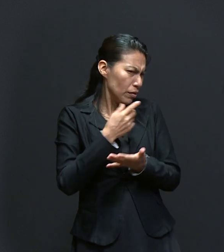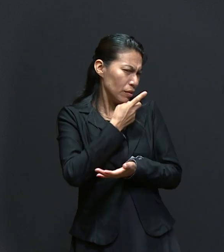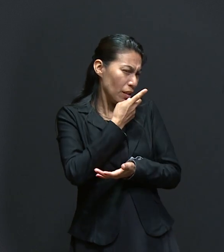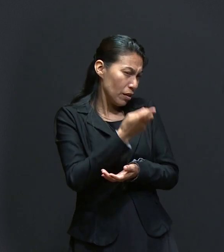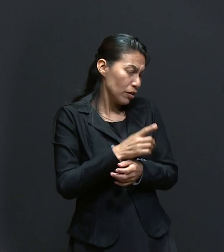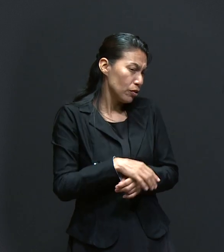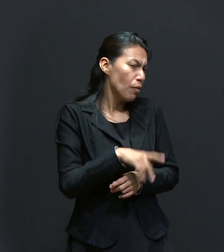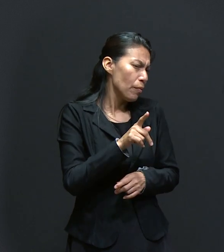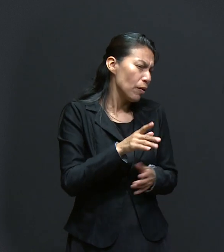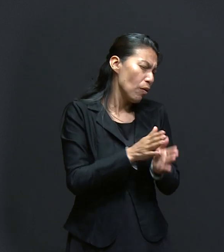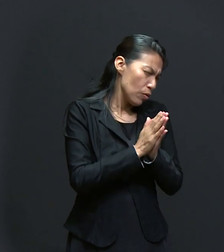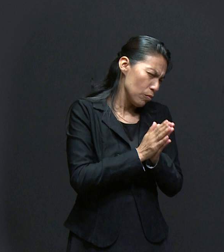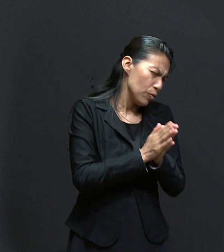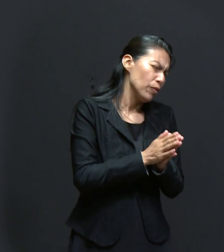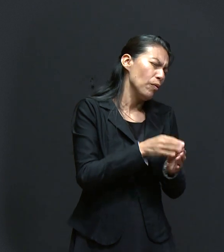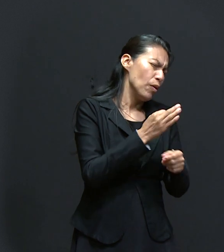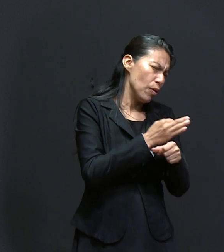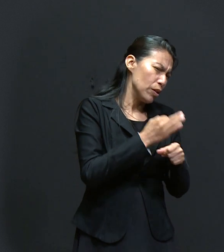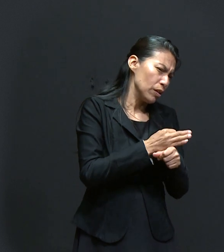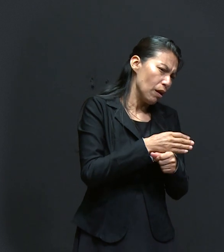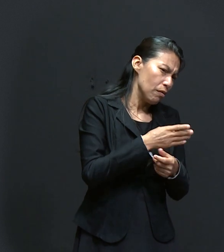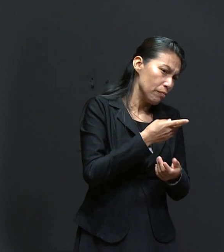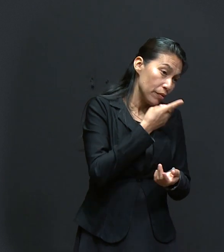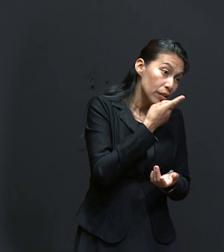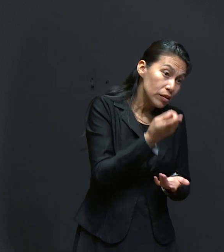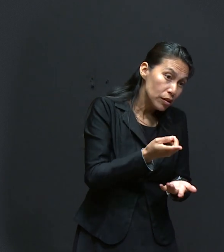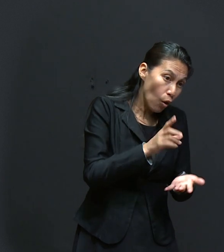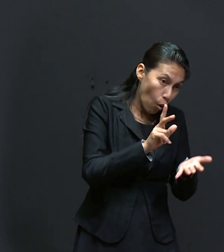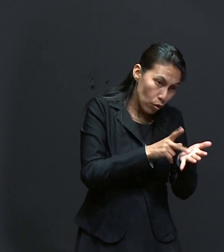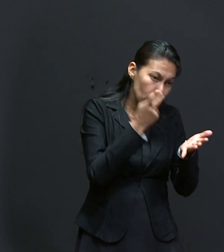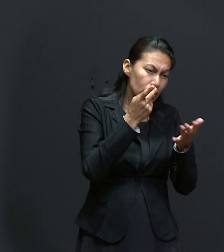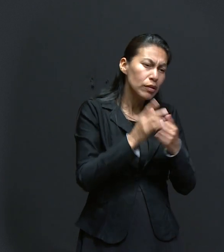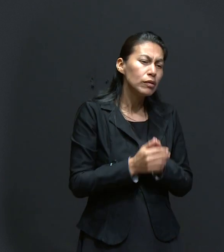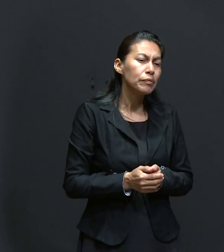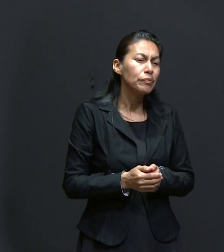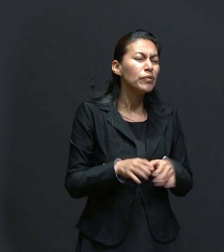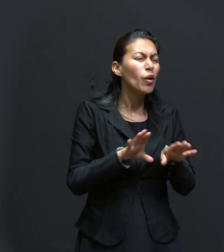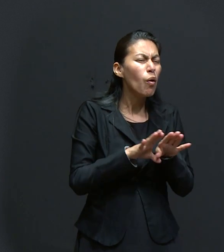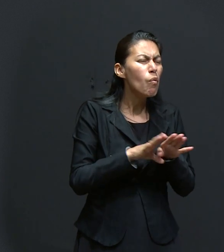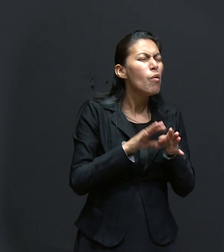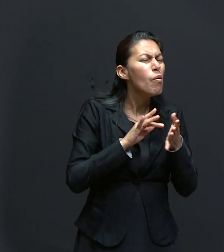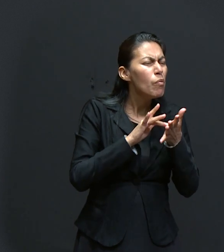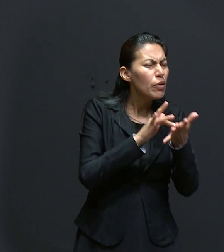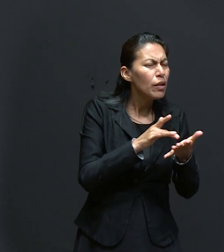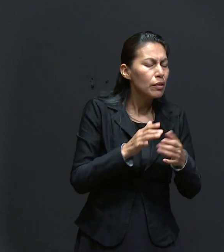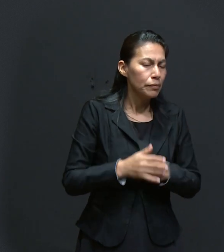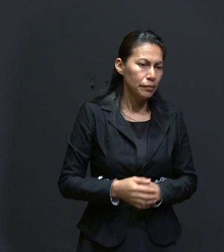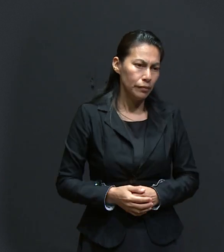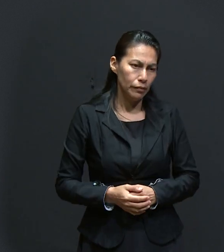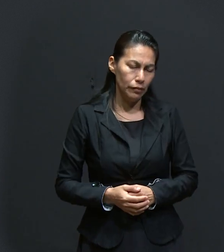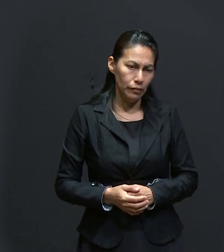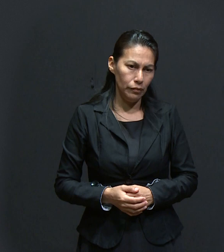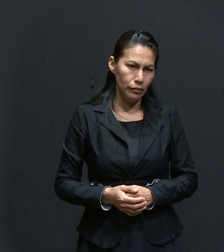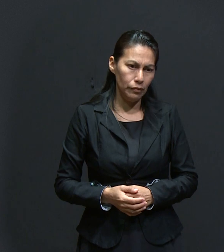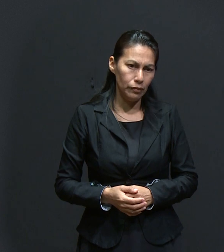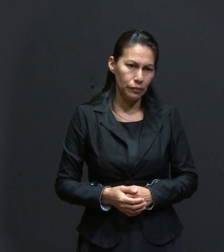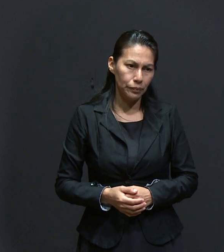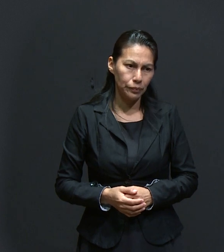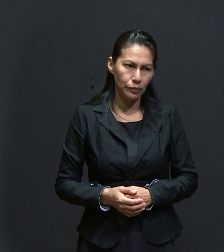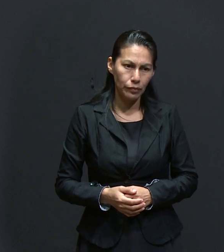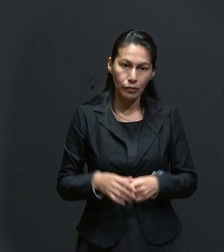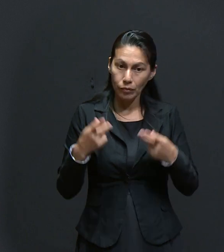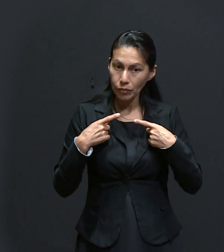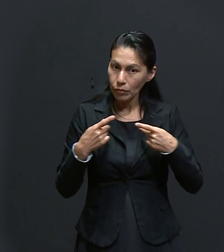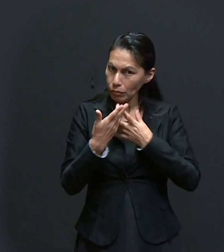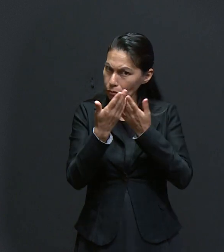en que ya lo vemos aquí en el programa pero sería bueno volver a remarcar esto